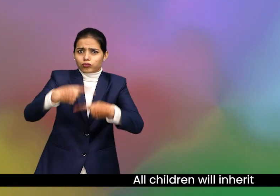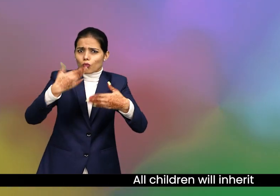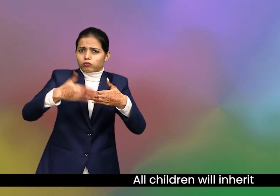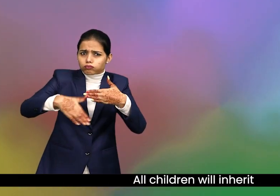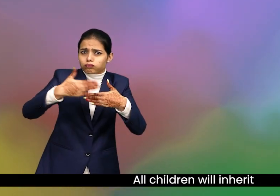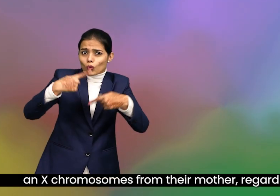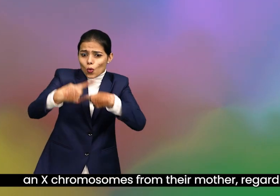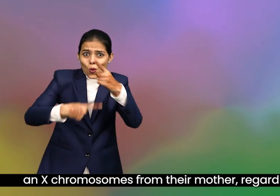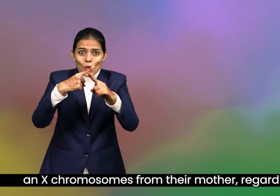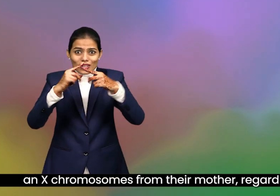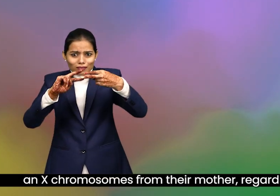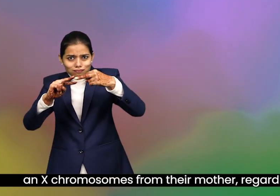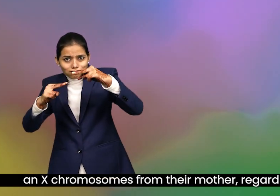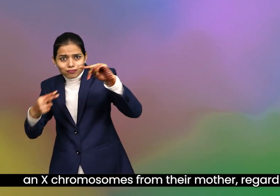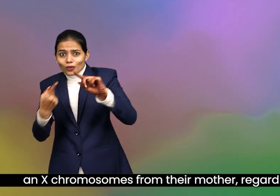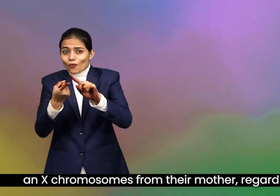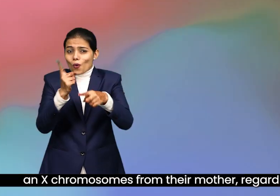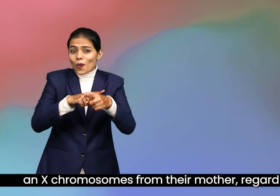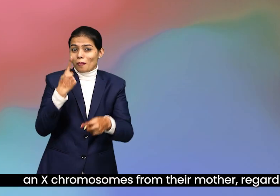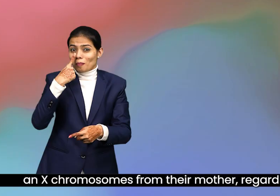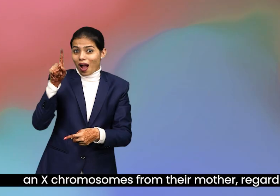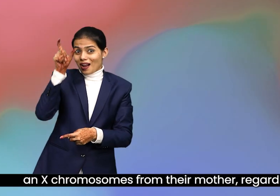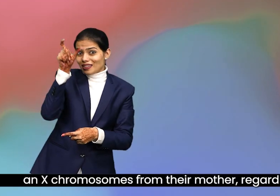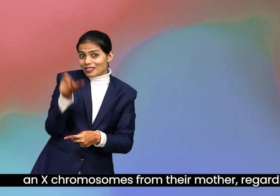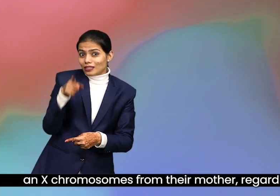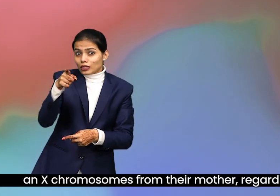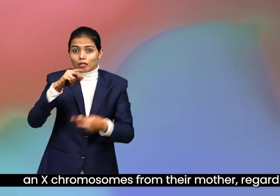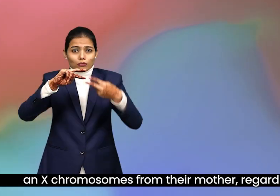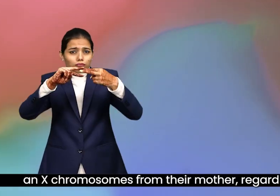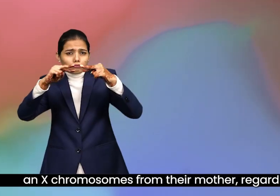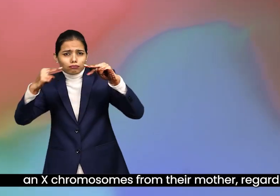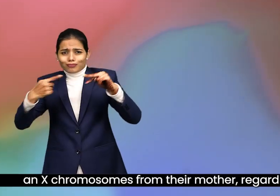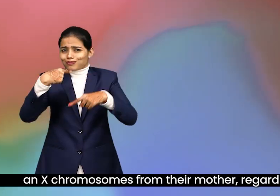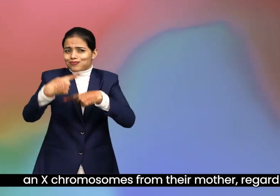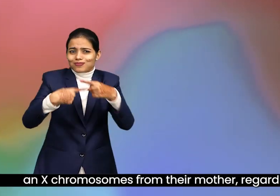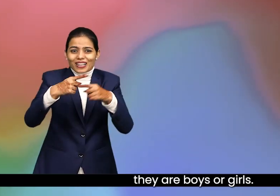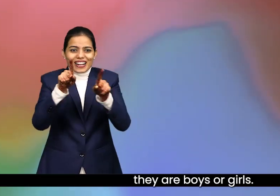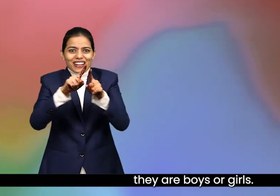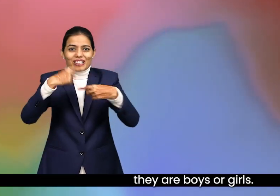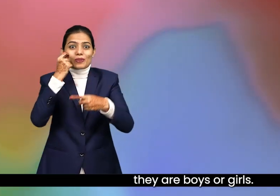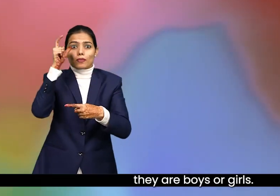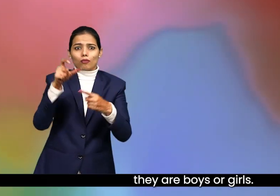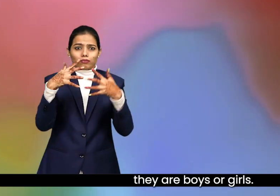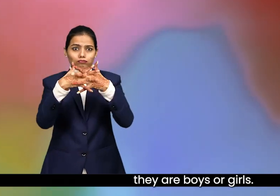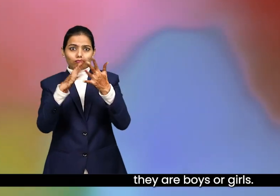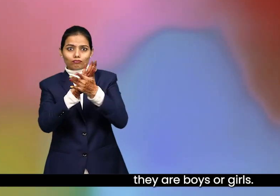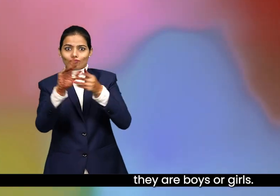inherit தாயிடமிருந்து an X ஒரு chromosome எக்ஸ் நிறப்புரியை from their பெறுவார்கள். mother, அவர்கள் regardless of whether ஆண்களாகவோ they are அல்லது boys or பெண்களாகவோ girls. இல்லை.